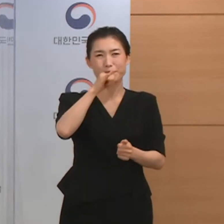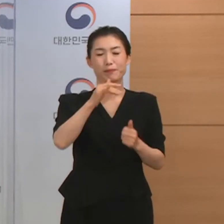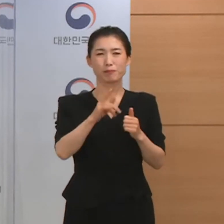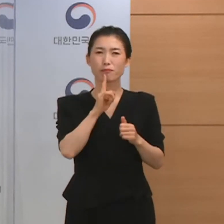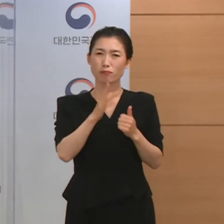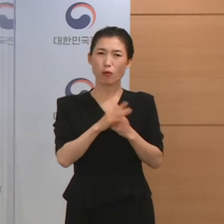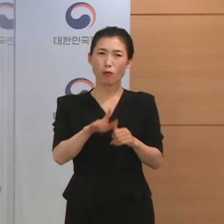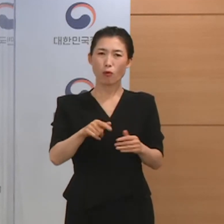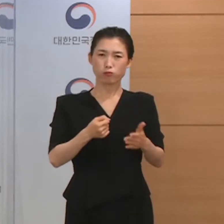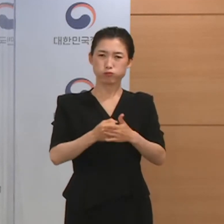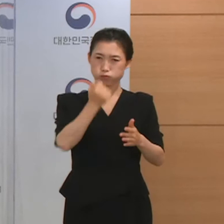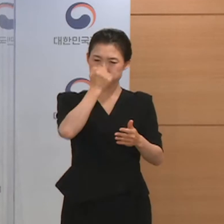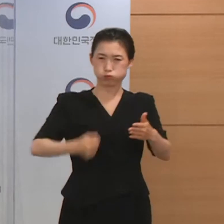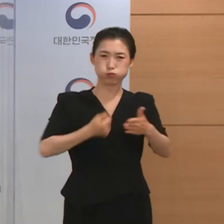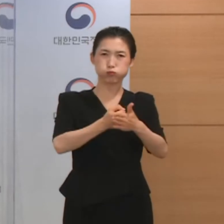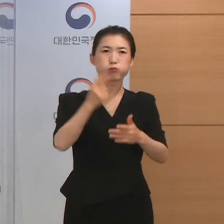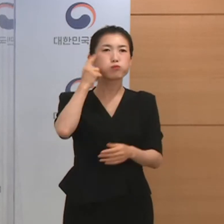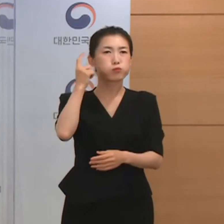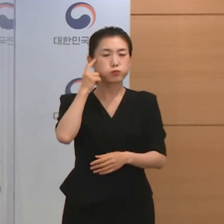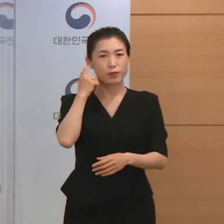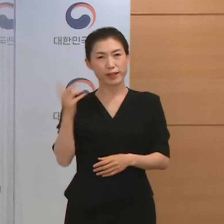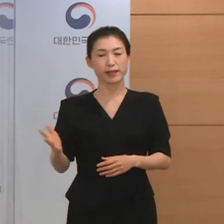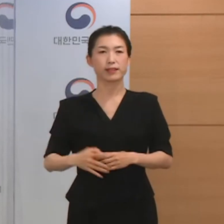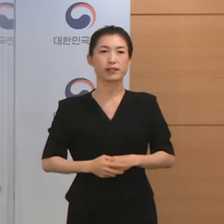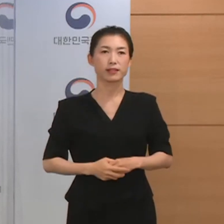궁금합니다. 네, 좀 전에